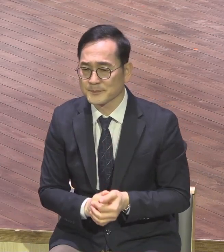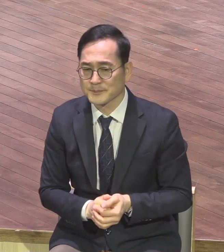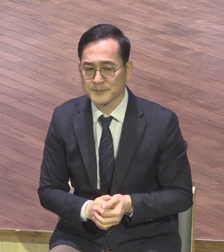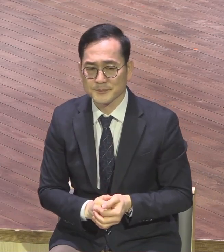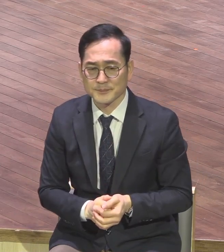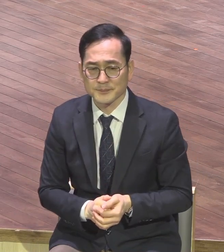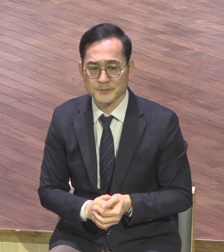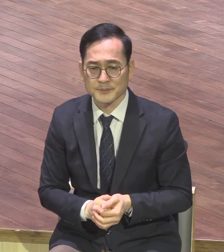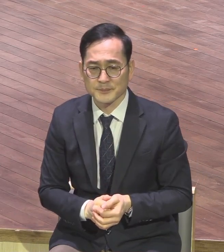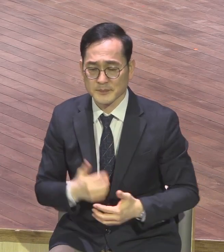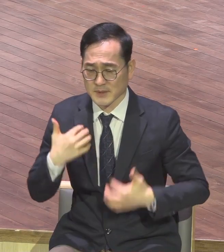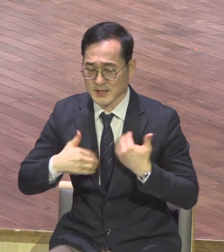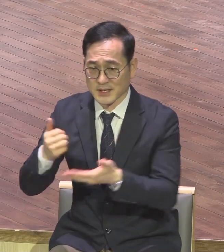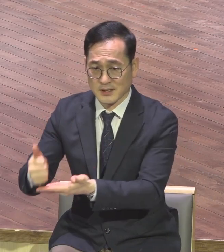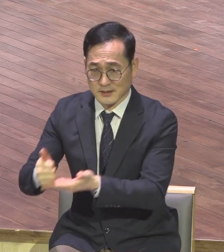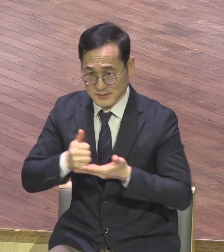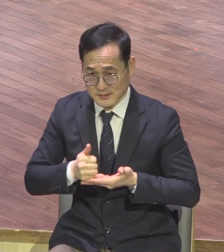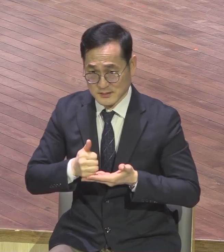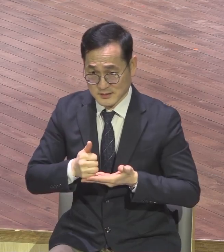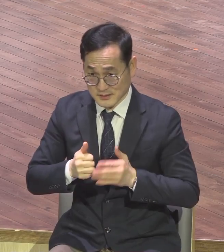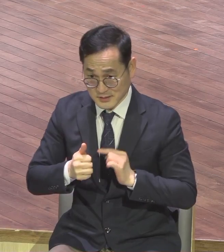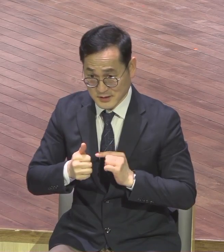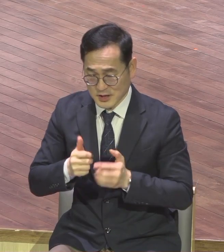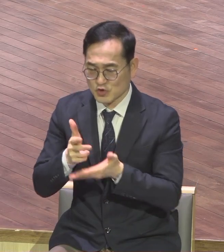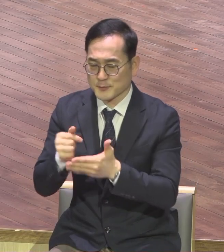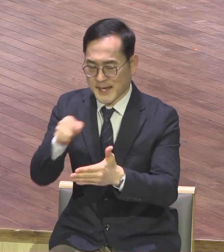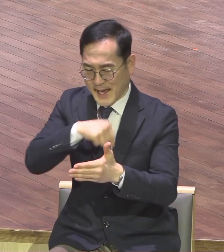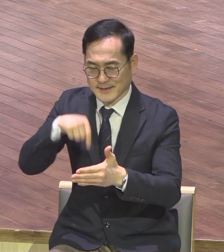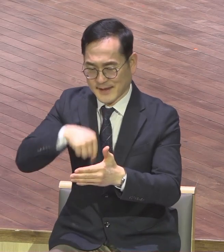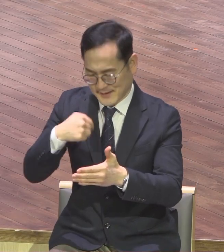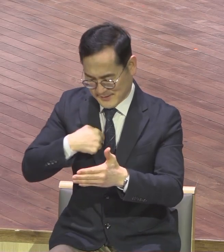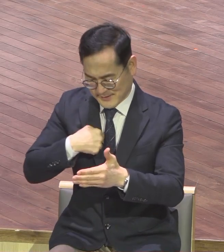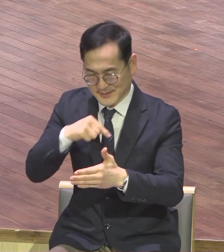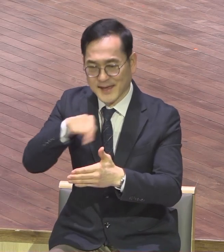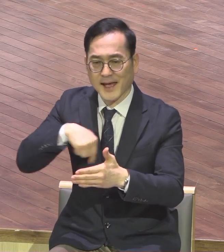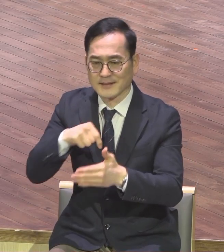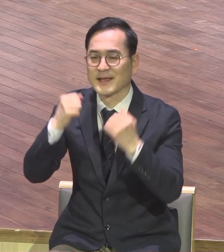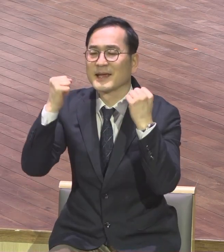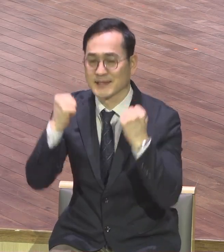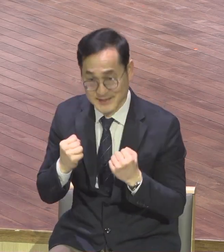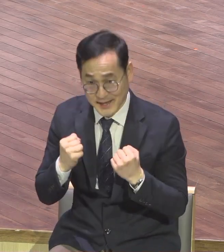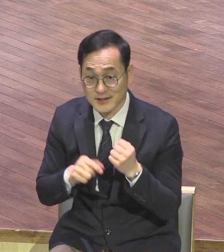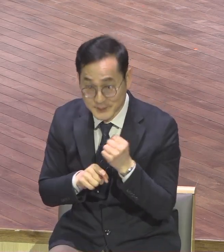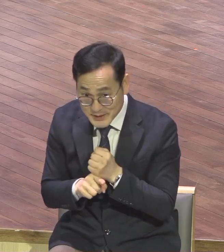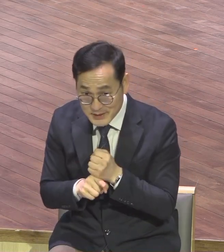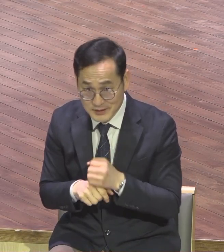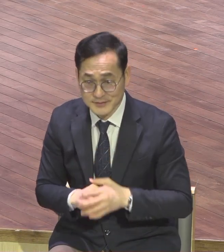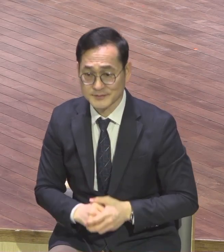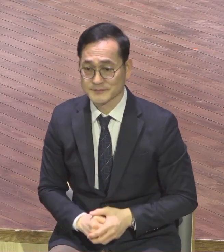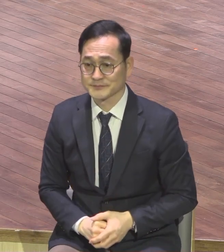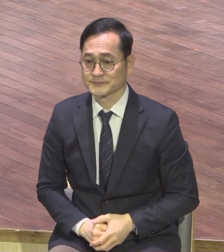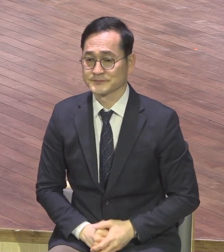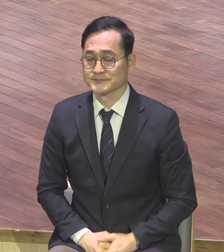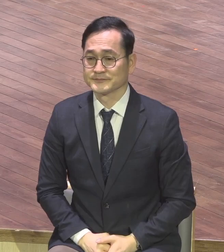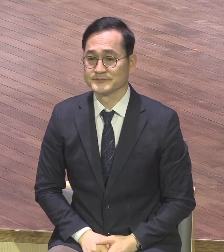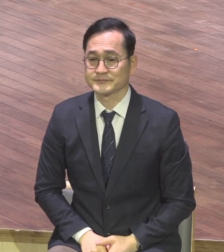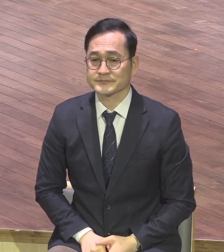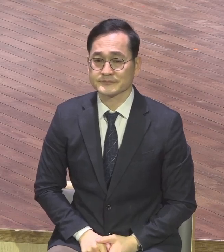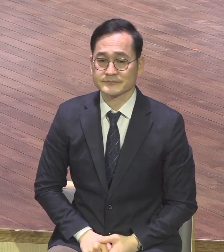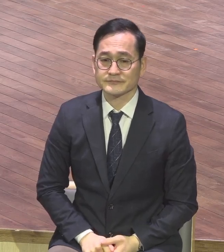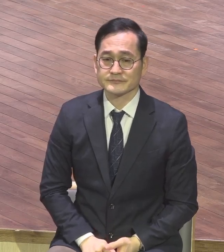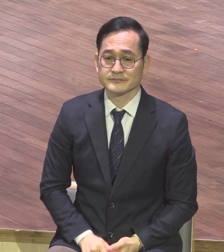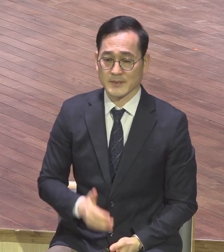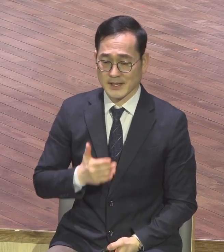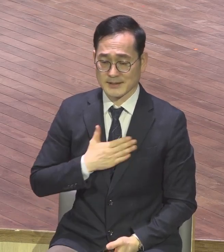뭐냐? 영접의 의미는 주님이 내 안에 계신다. 내 안에. 오늘 찬양 그대로죠. 오늘 찬양이.